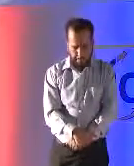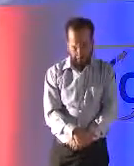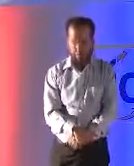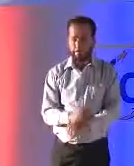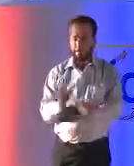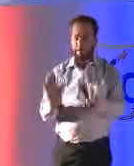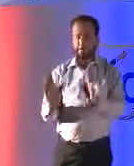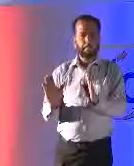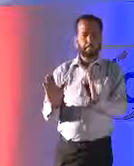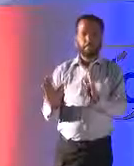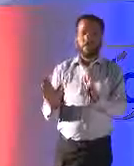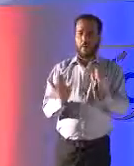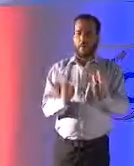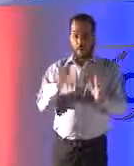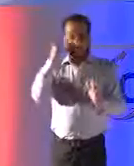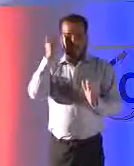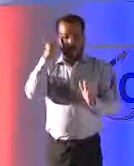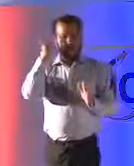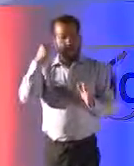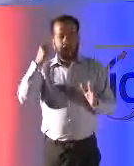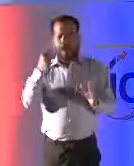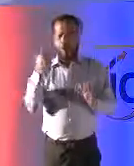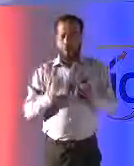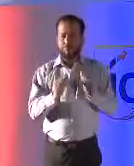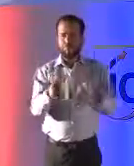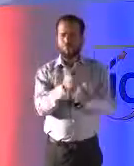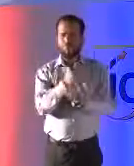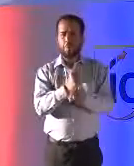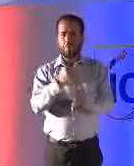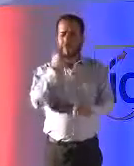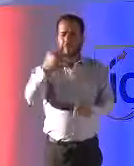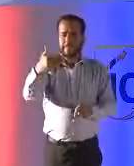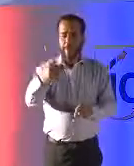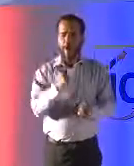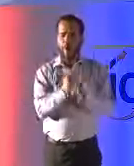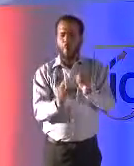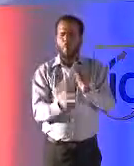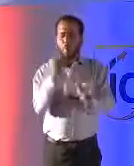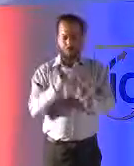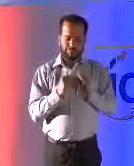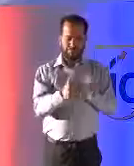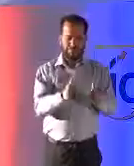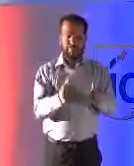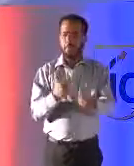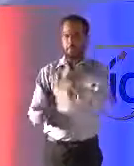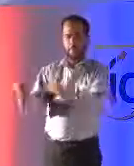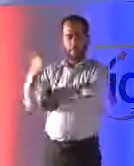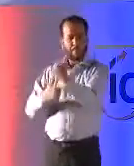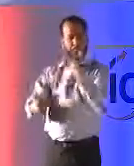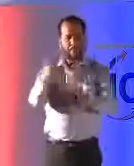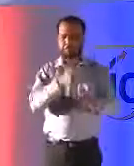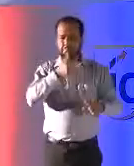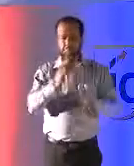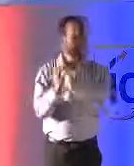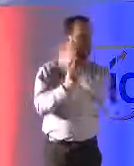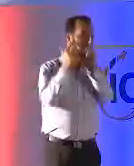localization. أذكر عندما دخلت هذا المجال قبل 9 سنين كان يقولون لي